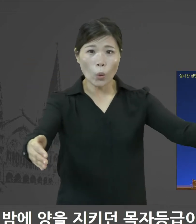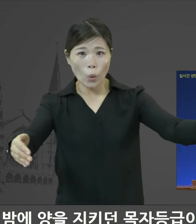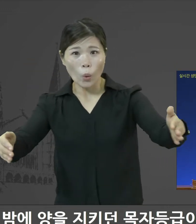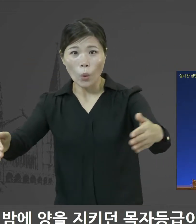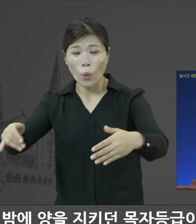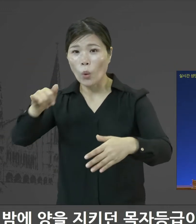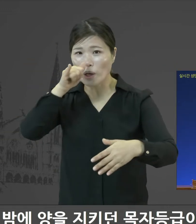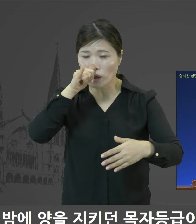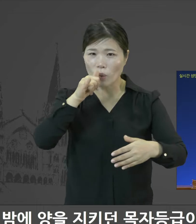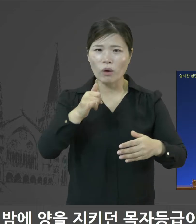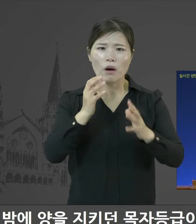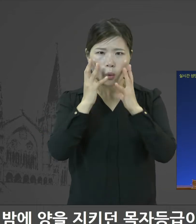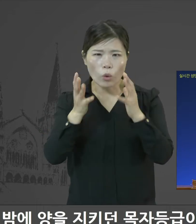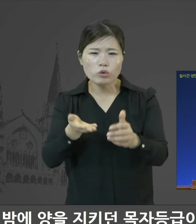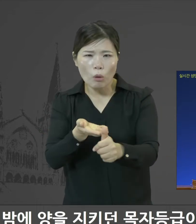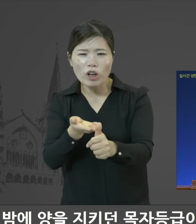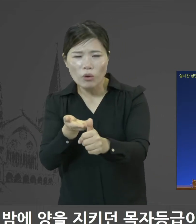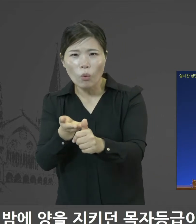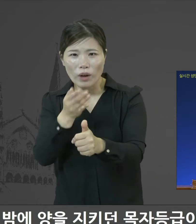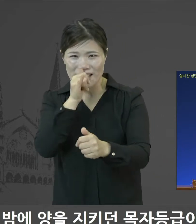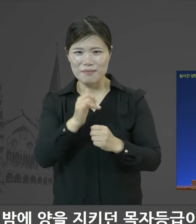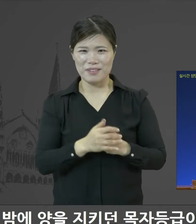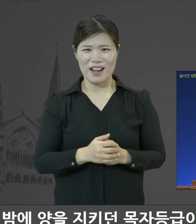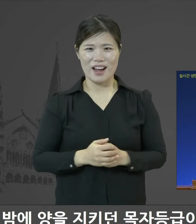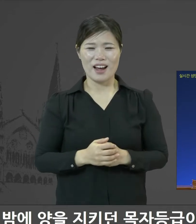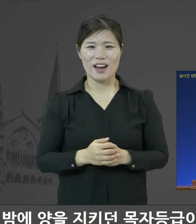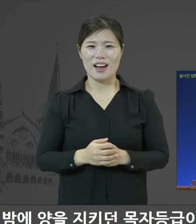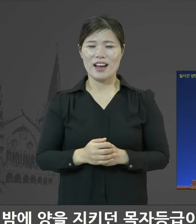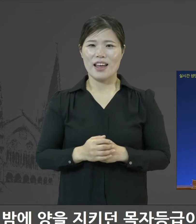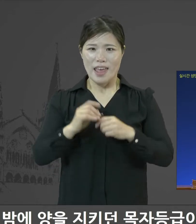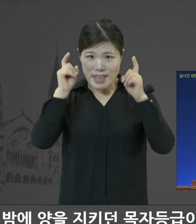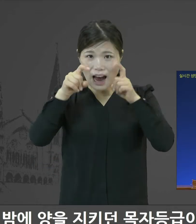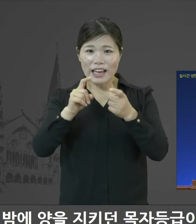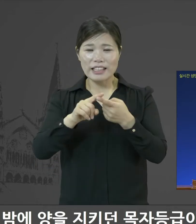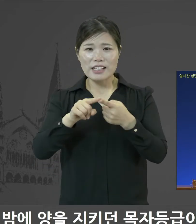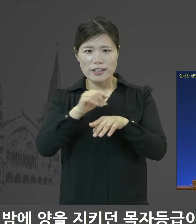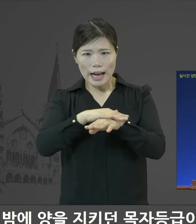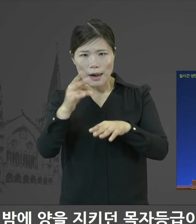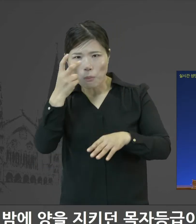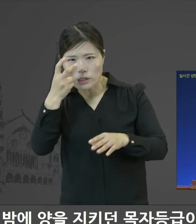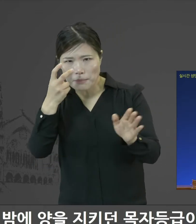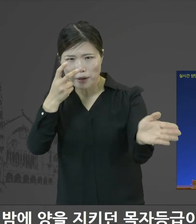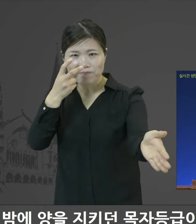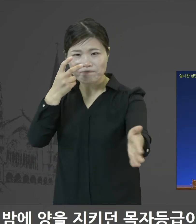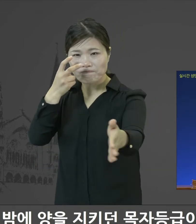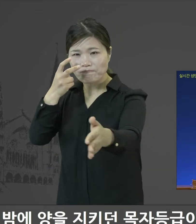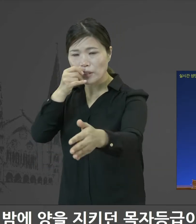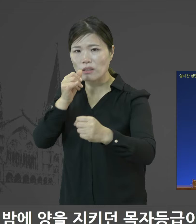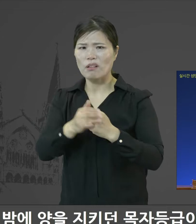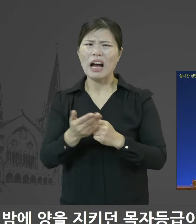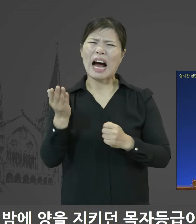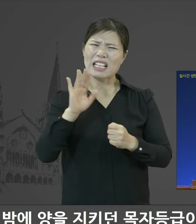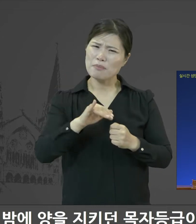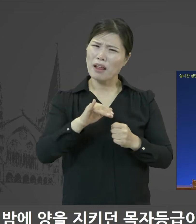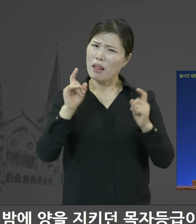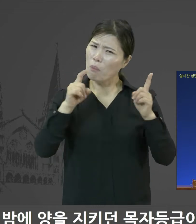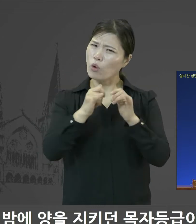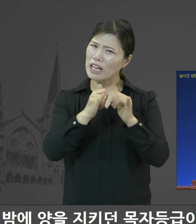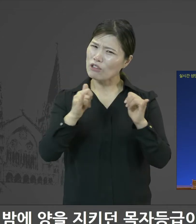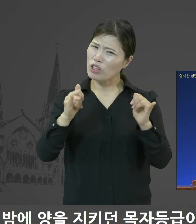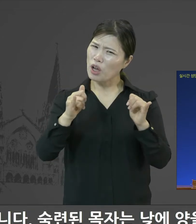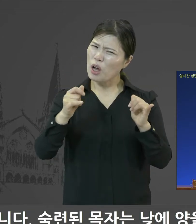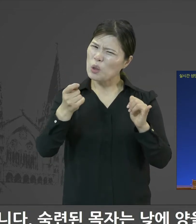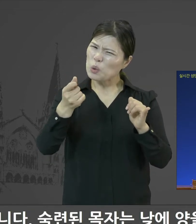물도 먹이고 꼴도 먹이고 양들에 대해서 아주 잘 보살피는 역할을 하는데, 좀 등급이 떨어지는